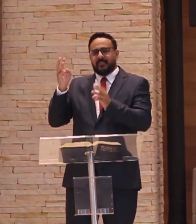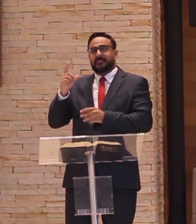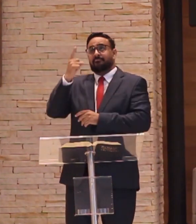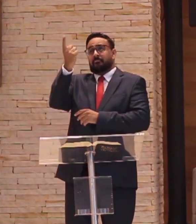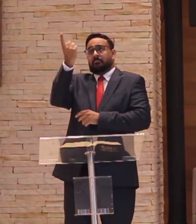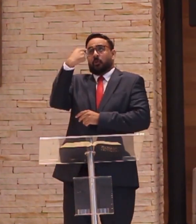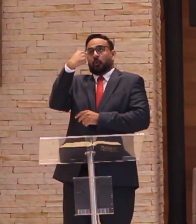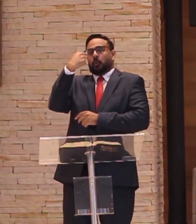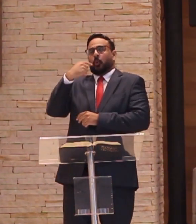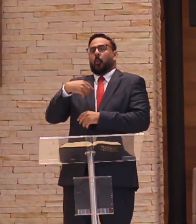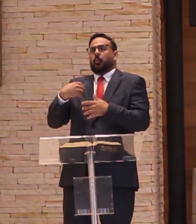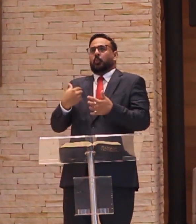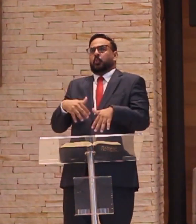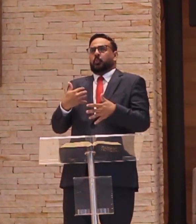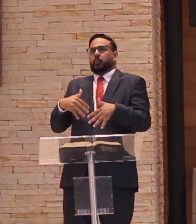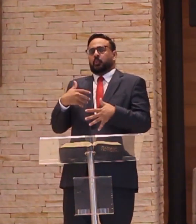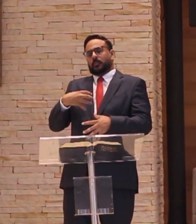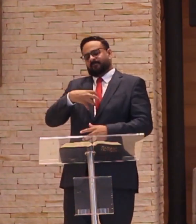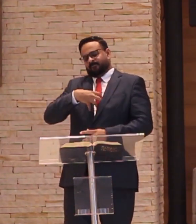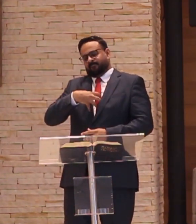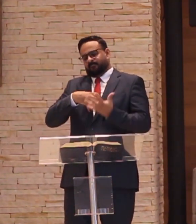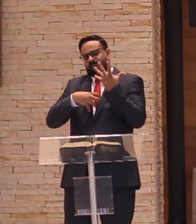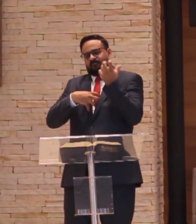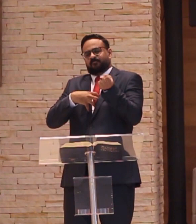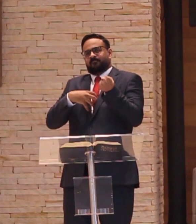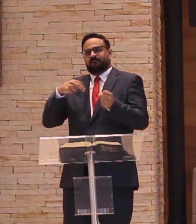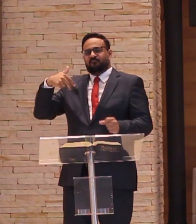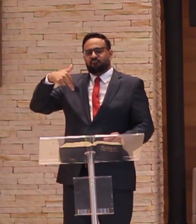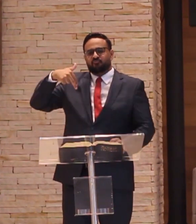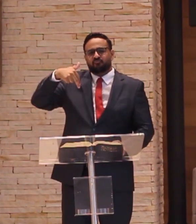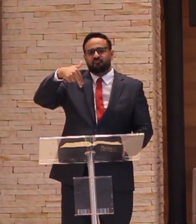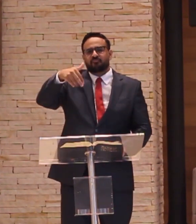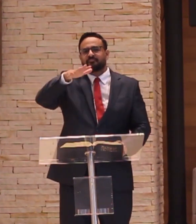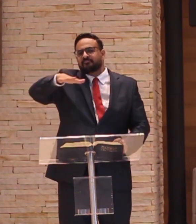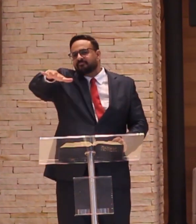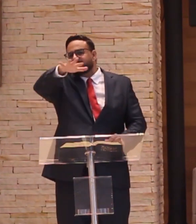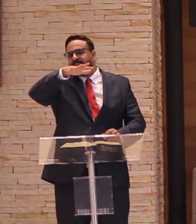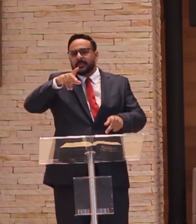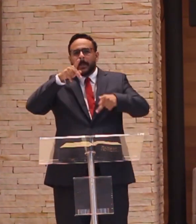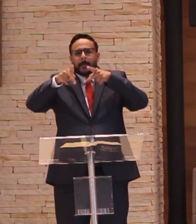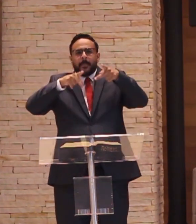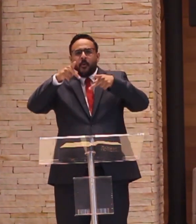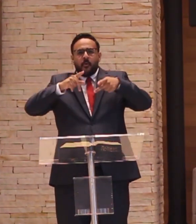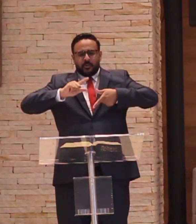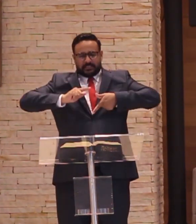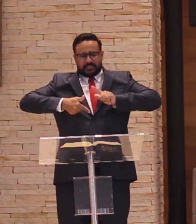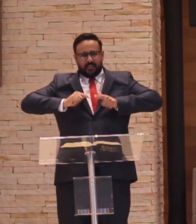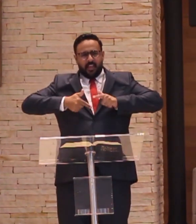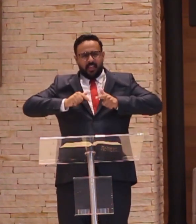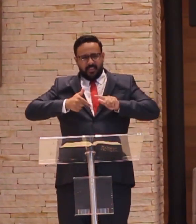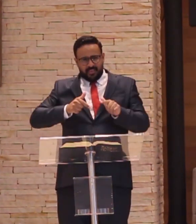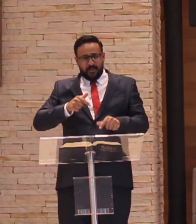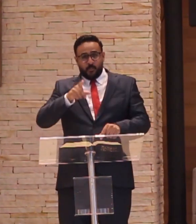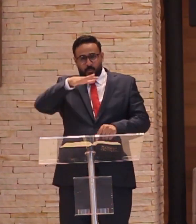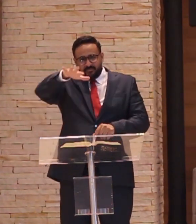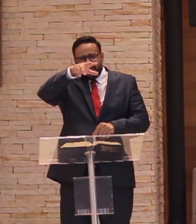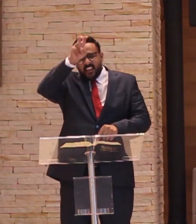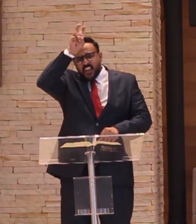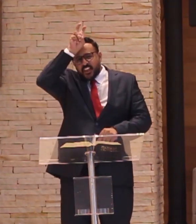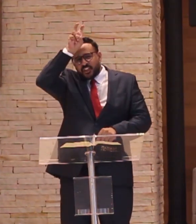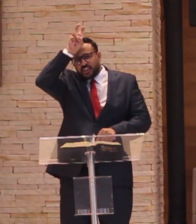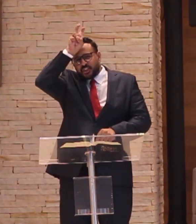no passado com um homem chamado Moisés, quando Deus mandou Moisés sair da onde ele estava